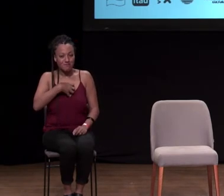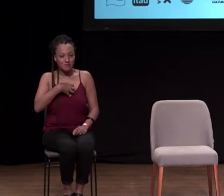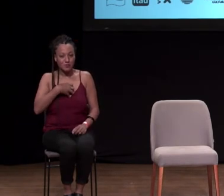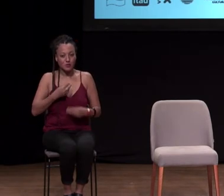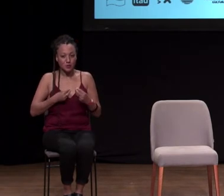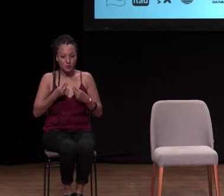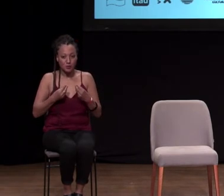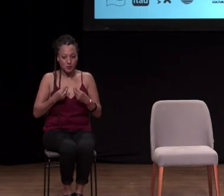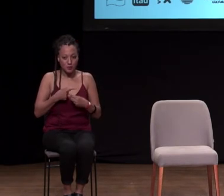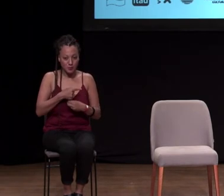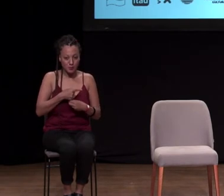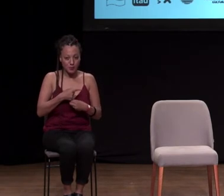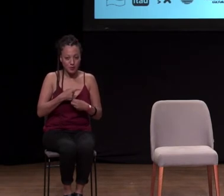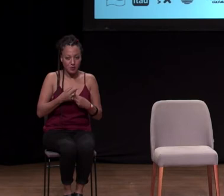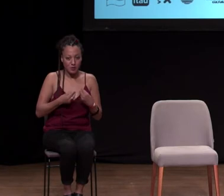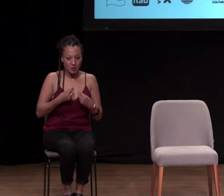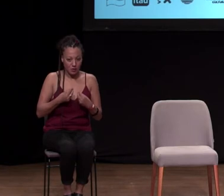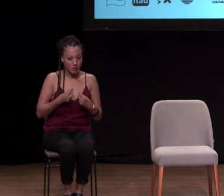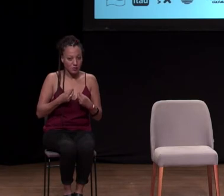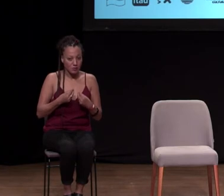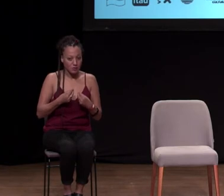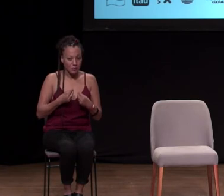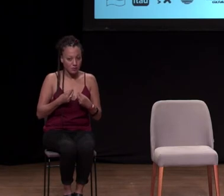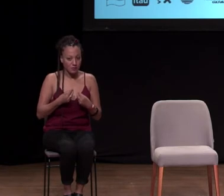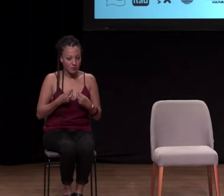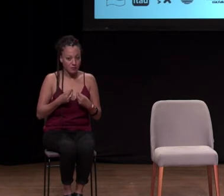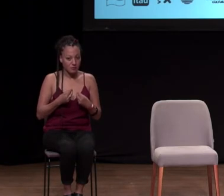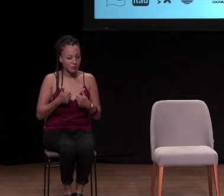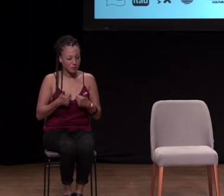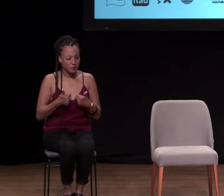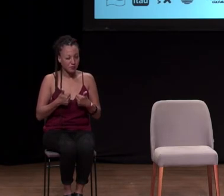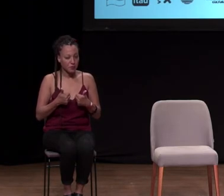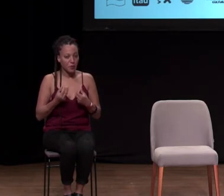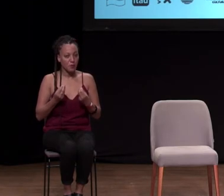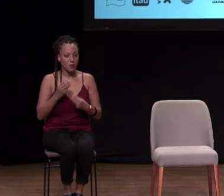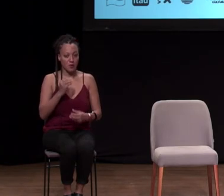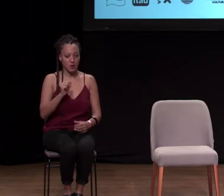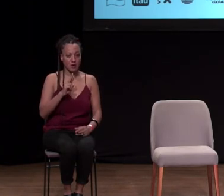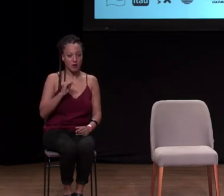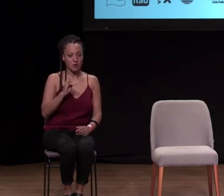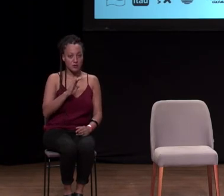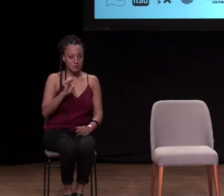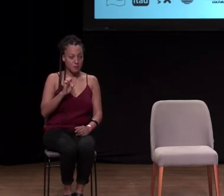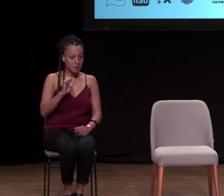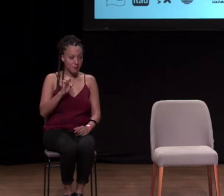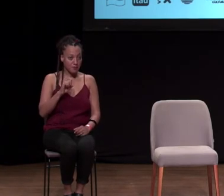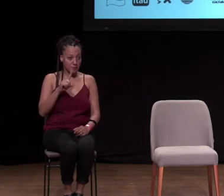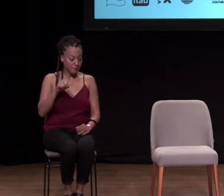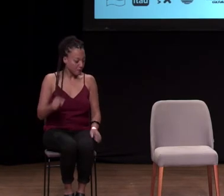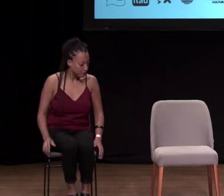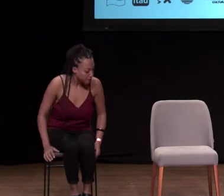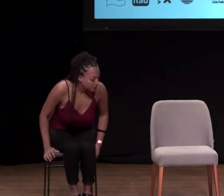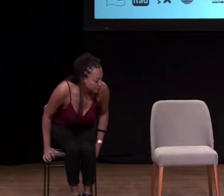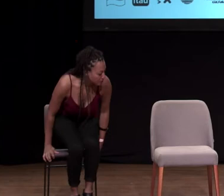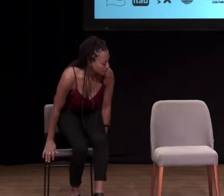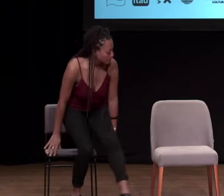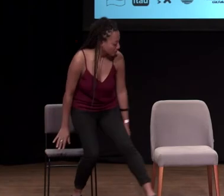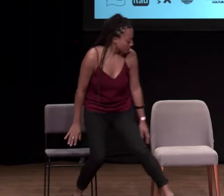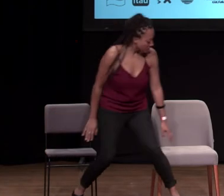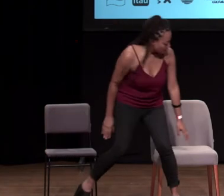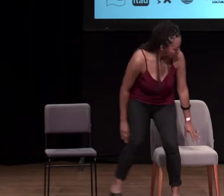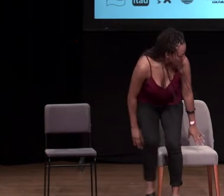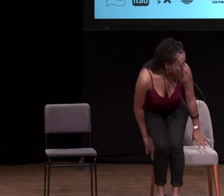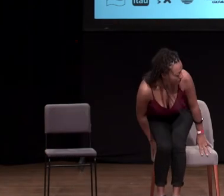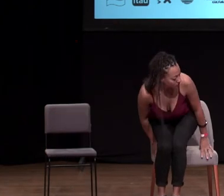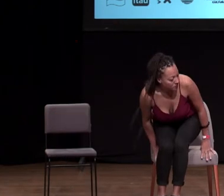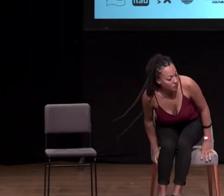nos vários formatos pelo pelo caribe bené é de um personagem extremamente